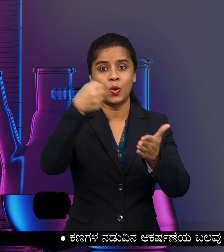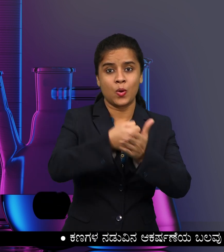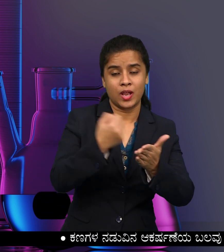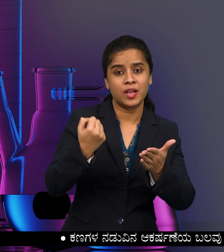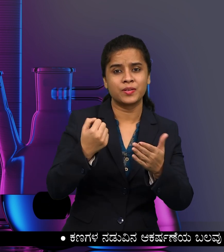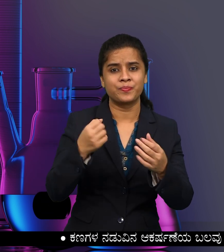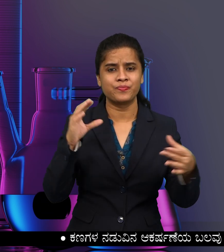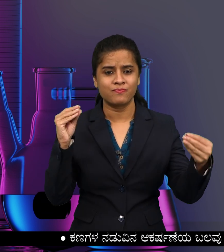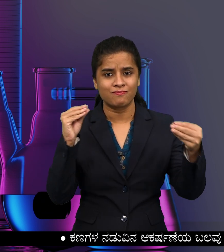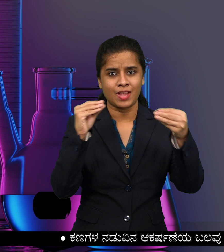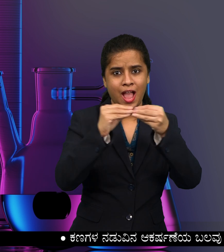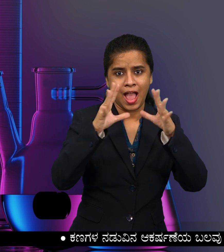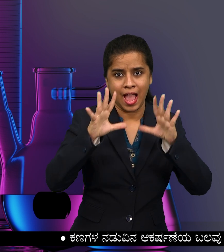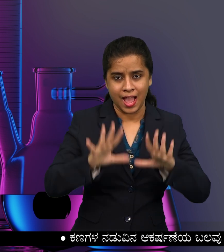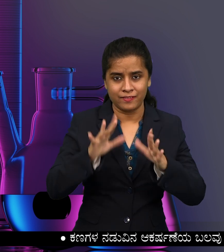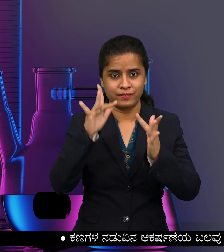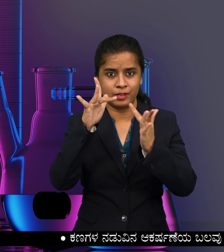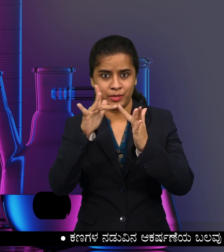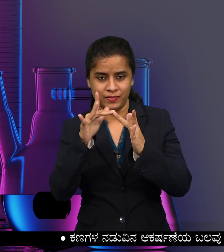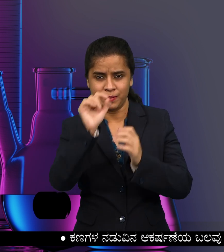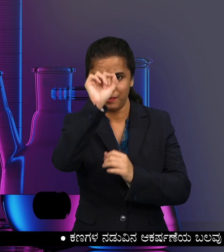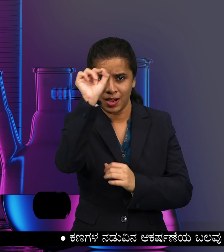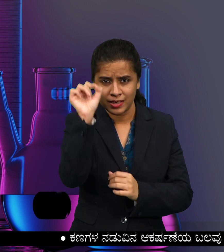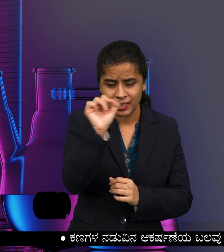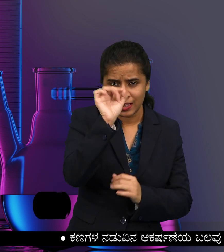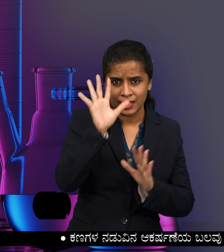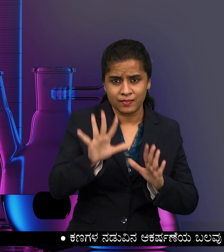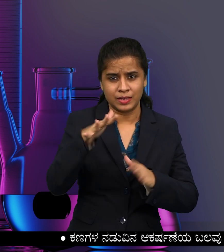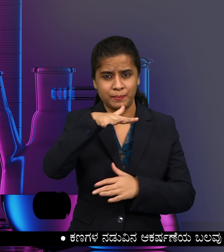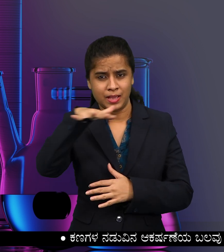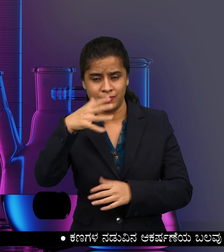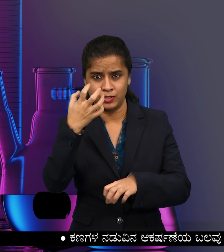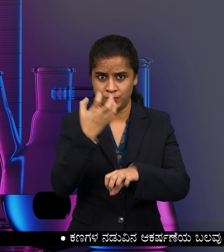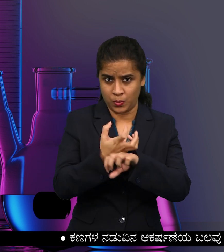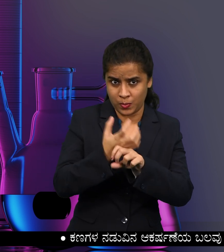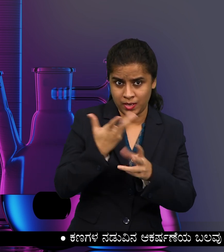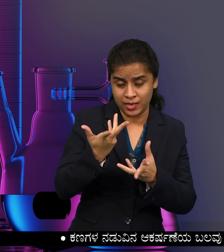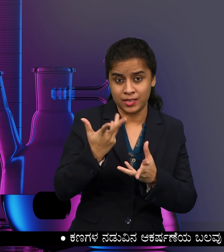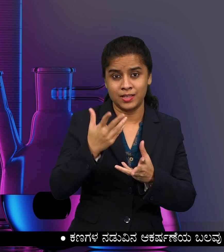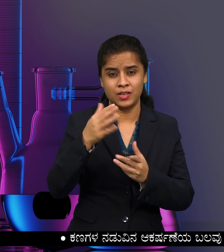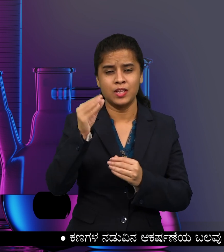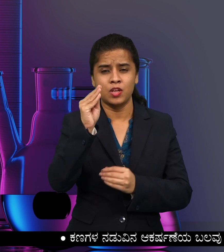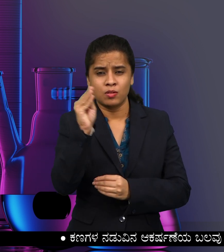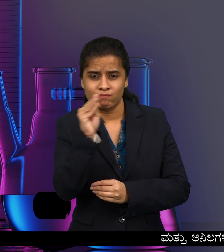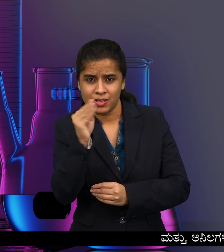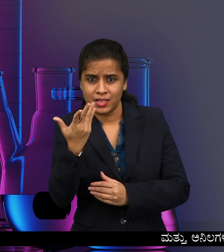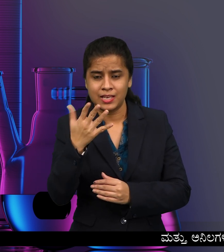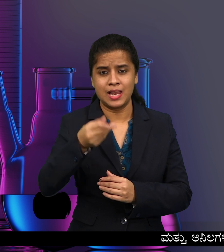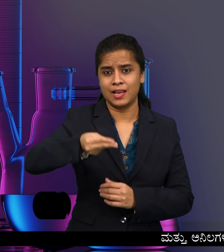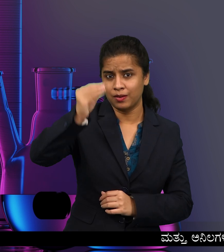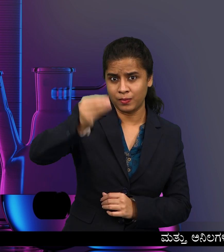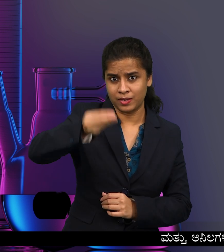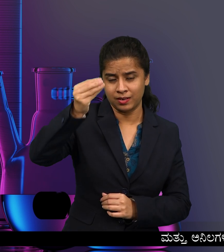ಕಣಗಳ ನಡುವಿನ ಆಕರ್ಷಣೆಯ ಬಲವು ಘನವಸ್ತುಗಳಲ್ಲಿ ಗರಿಷ್ಠ, ದ್ರವಗಳಲ್ಲಿ ಮಧ್ಯಂತರ